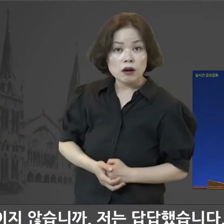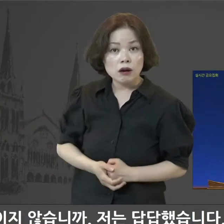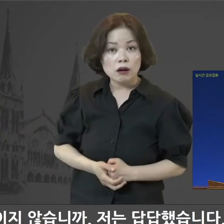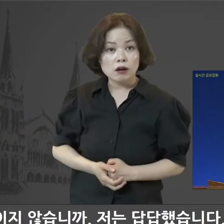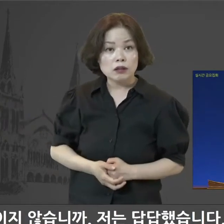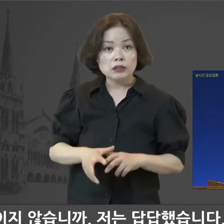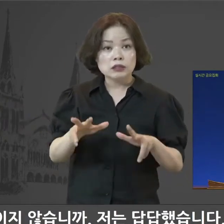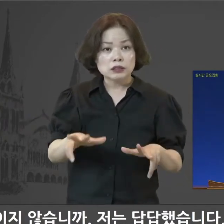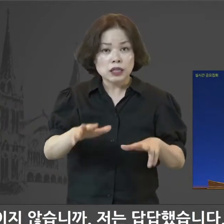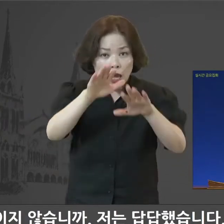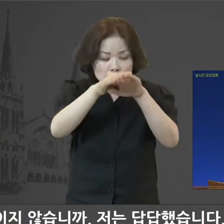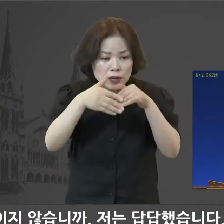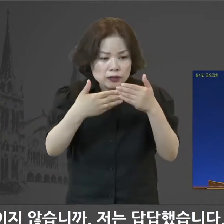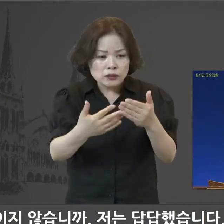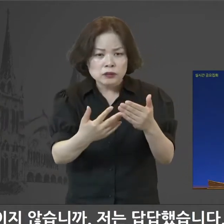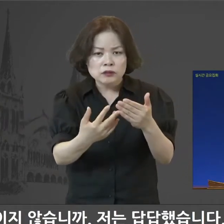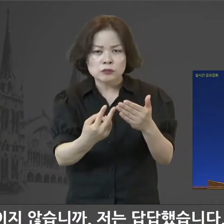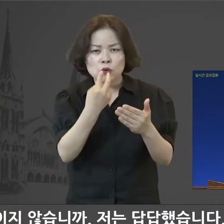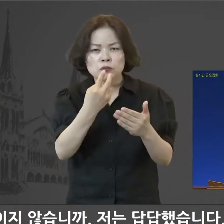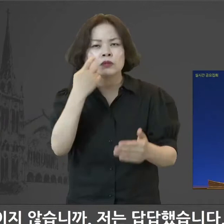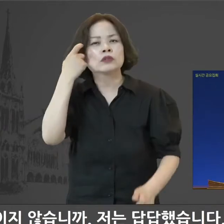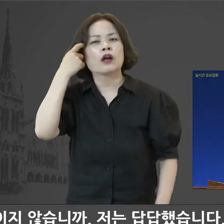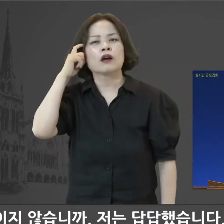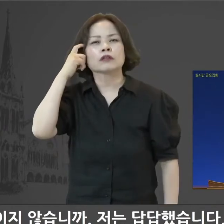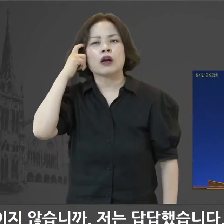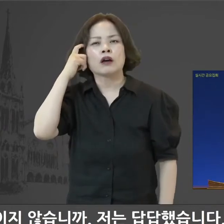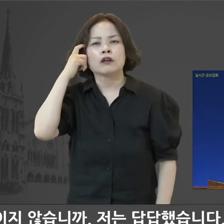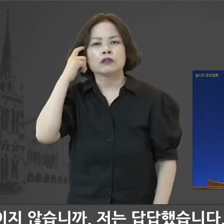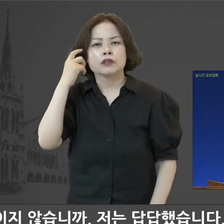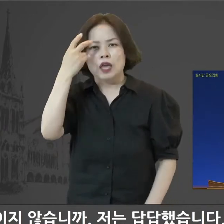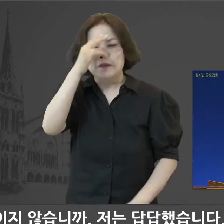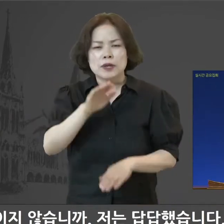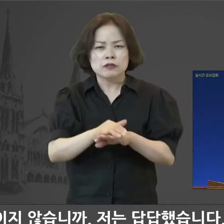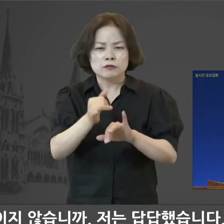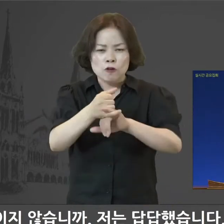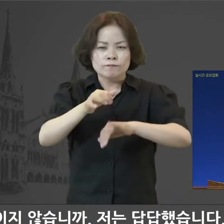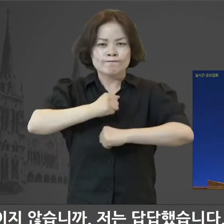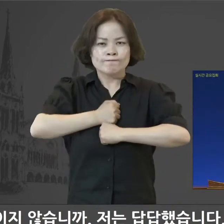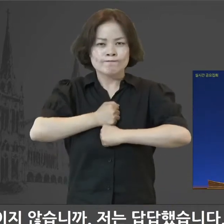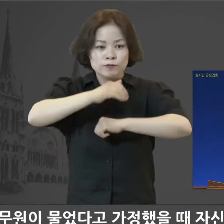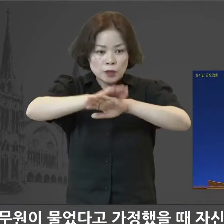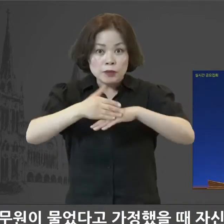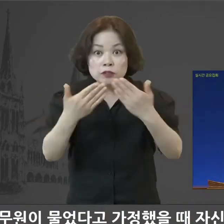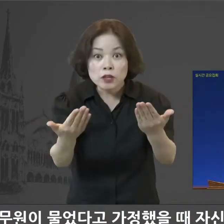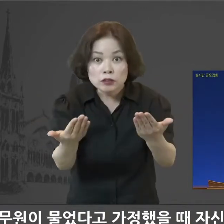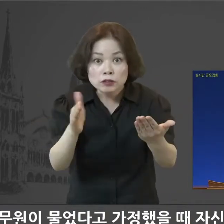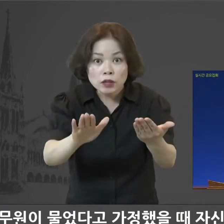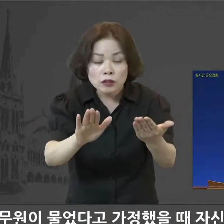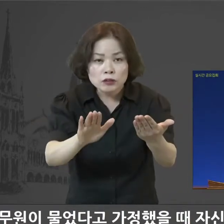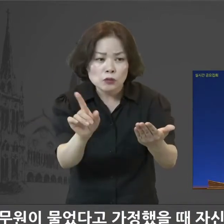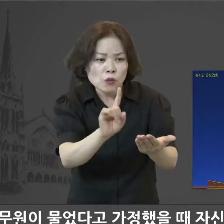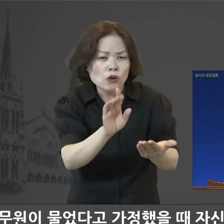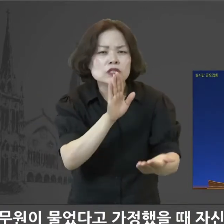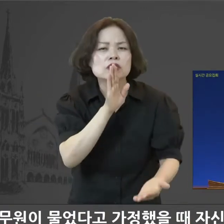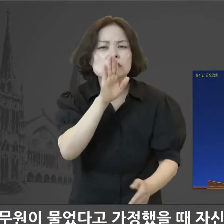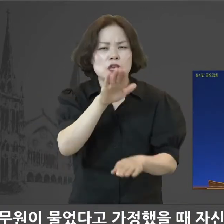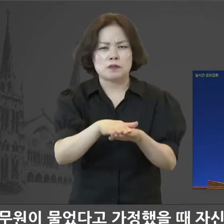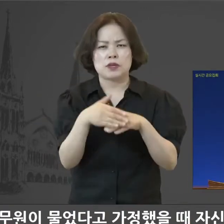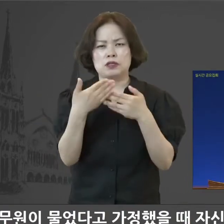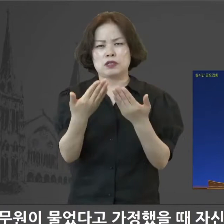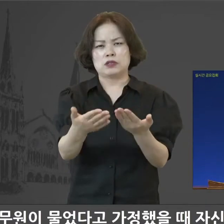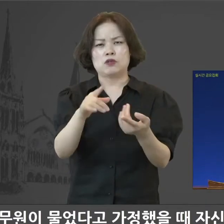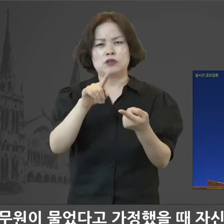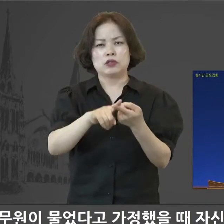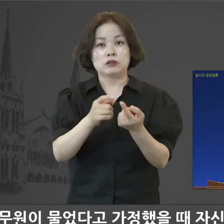그러니까 지금 예배를 목숨처럼 여긴다, 그 예배를 지키자라는 말은 자주 들리는데 무엇이 진정한 예배인지를